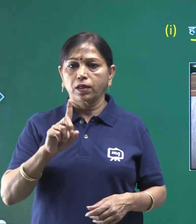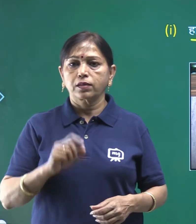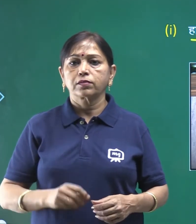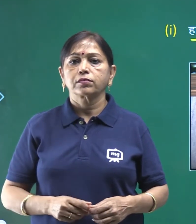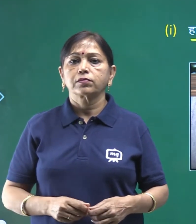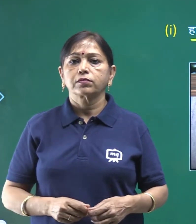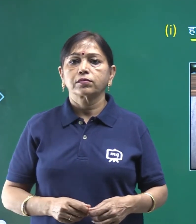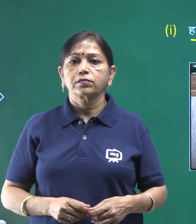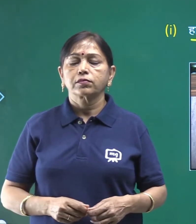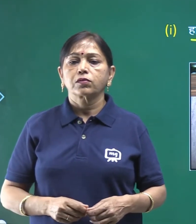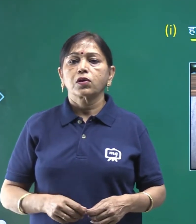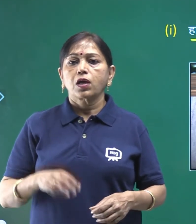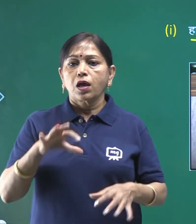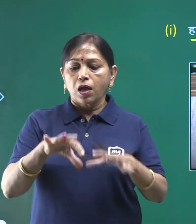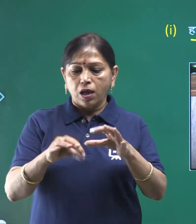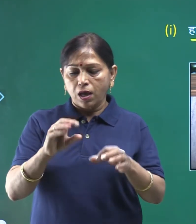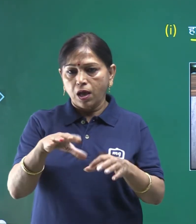एक, हाथ से चुनना।